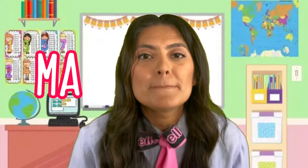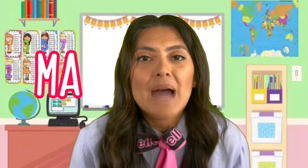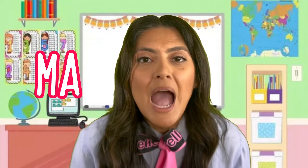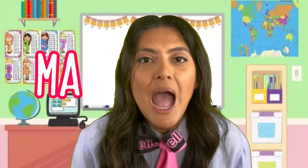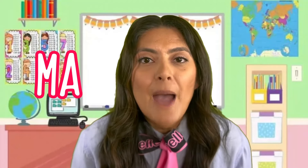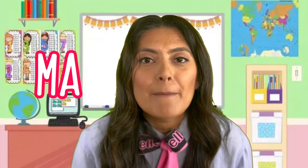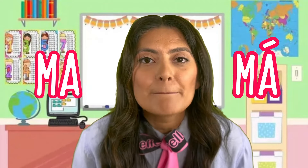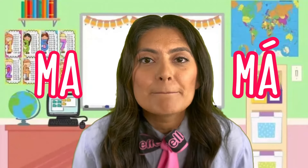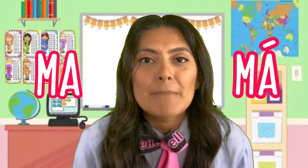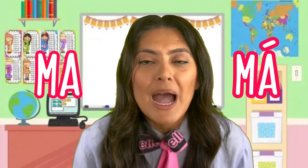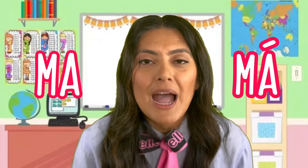Mamá.